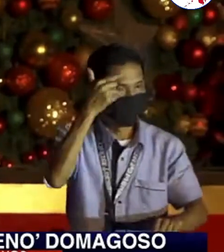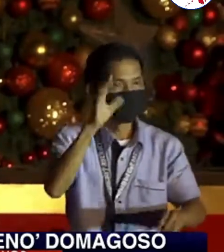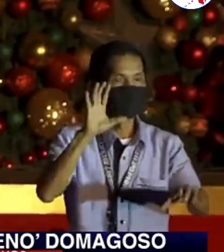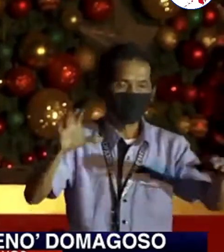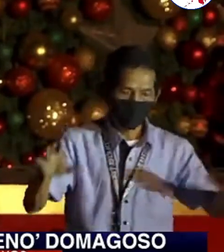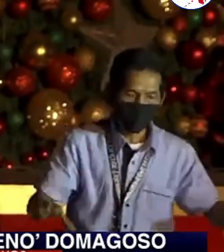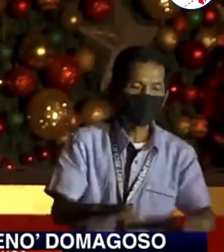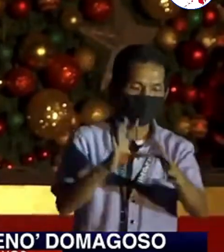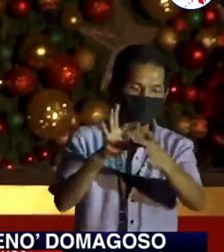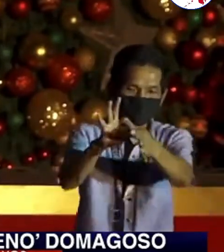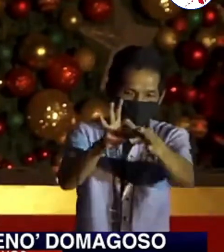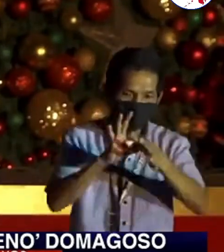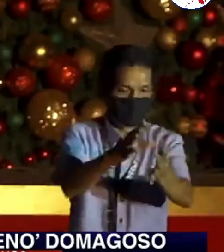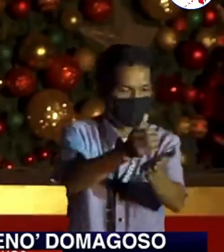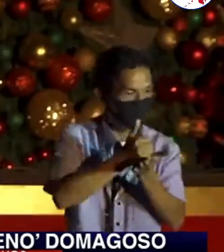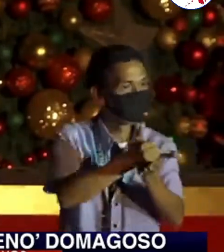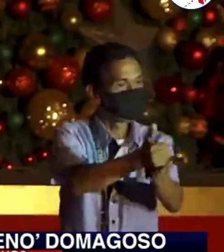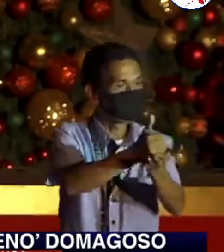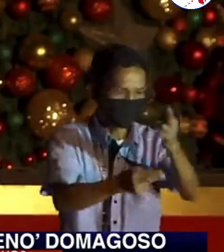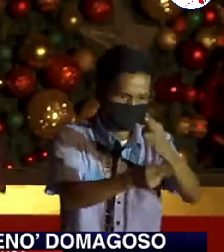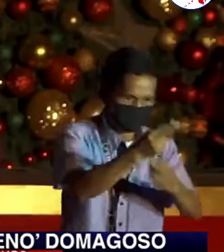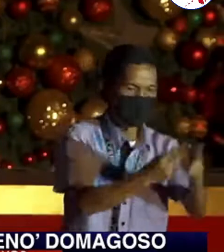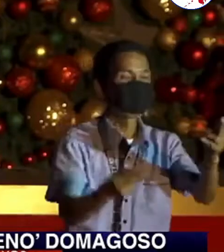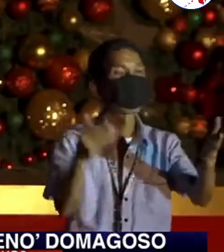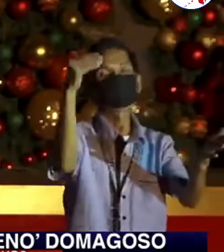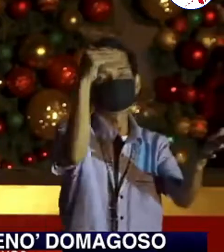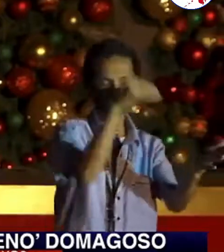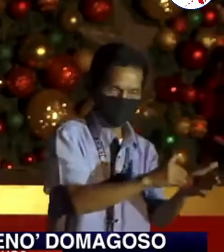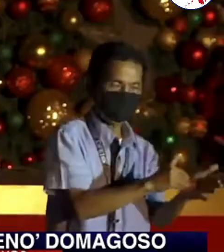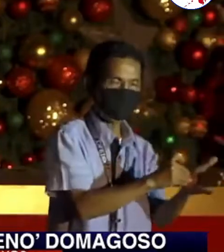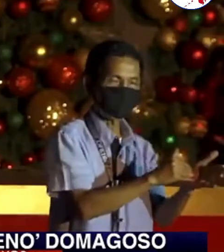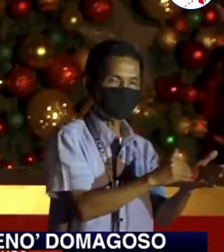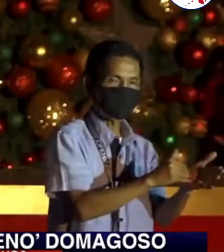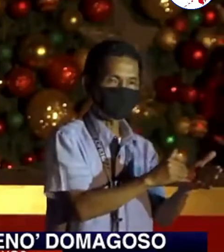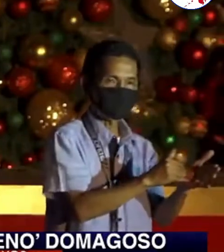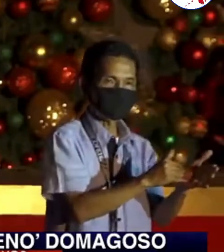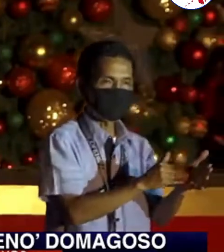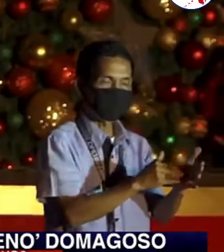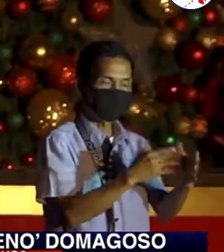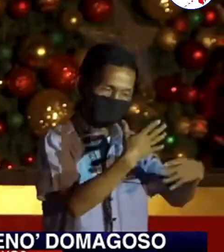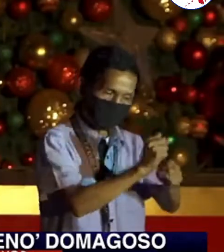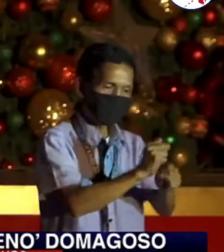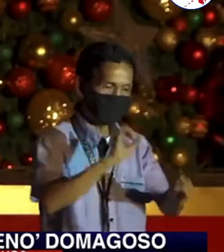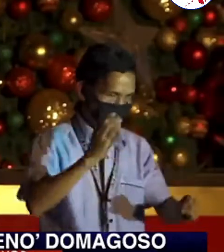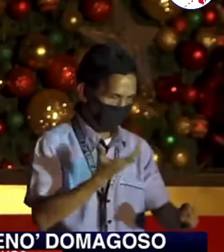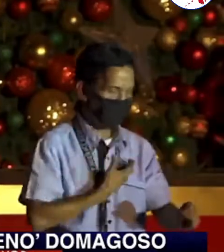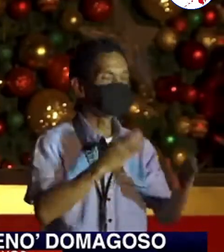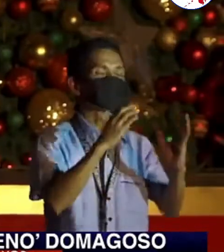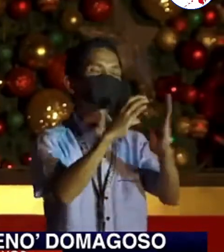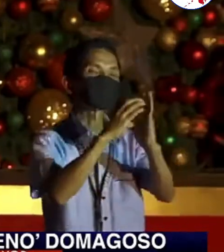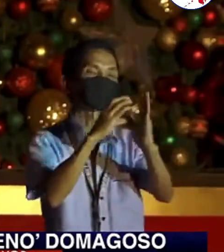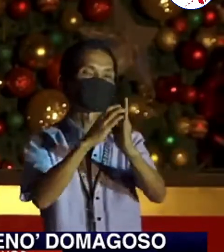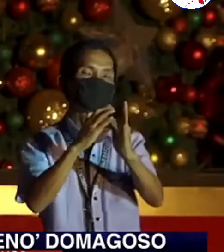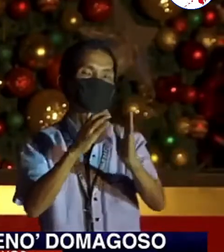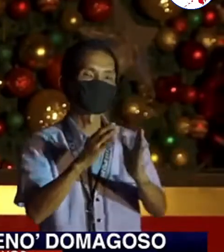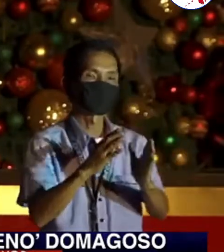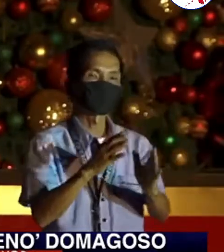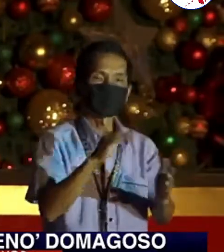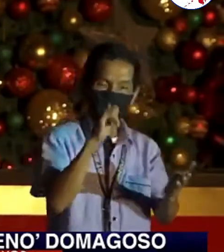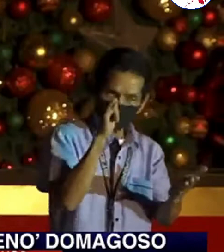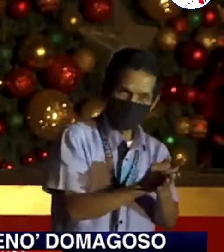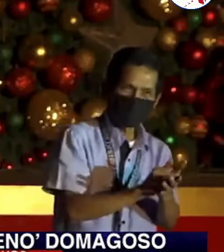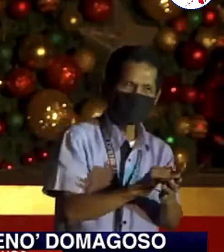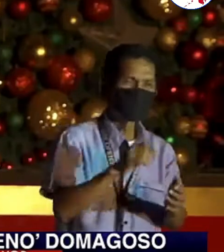working hand in hand. Muling, ayusin ang ating lungsod. At yan